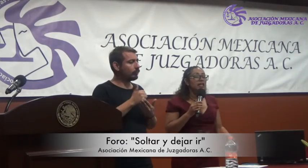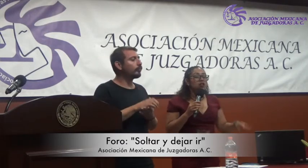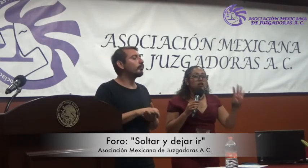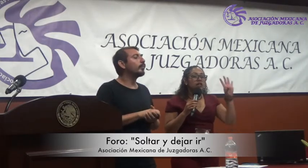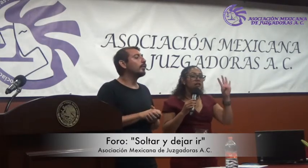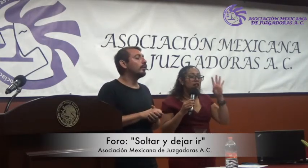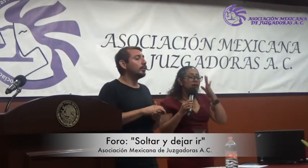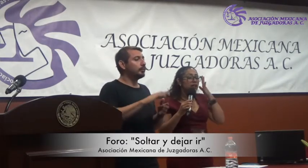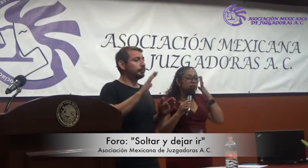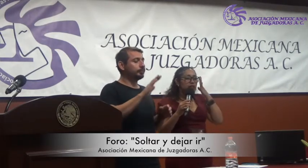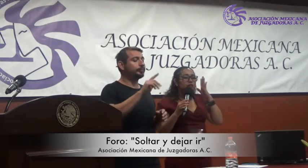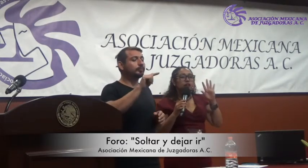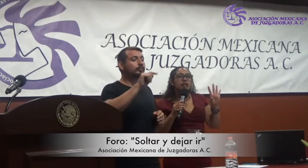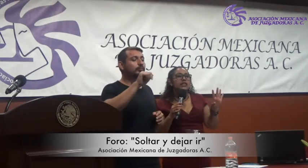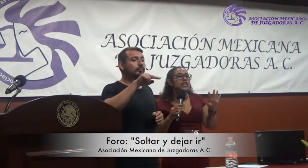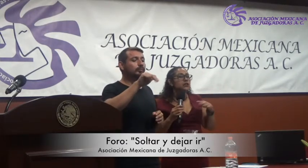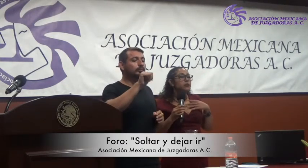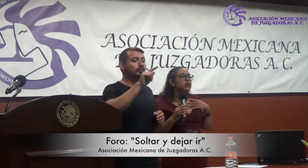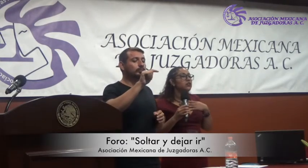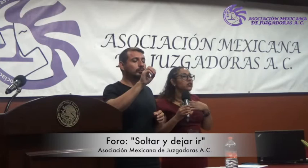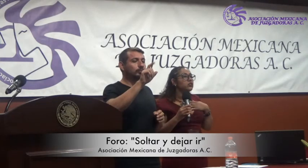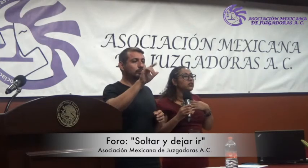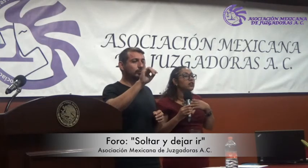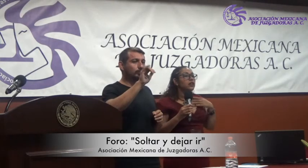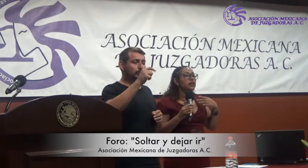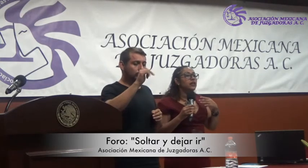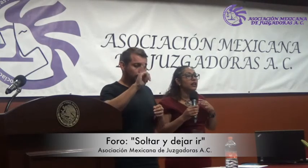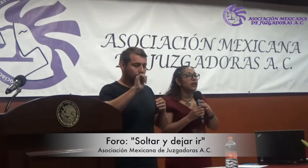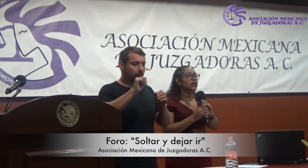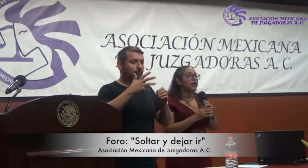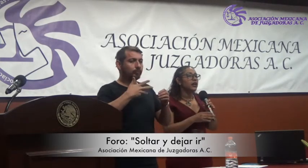La tanatología trabaja desde diferentes aspectos